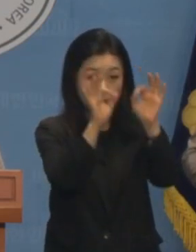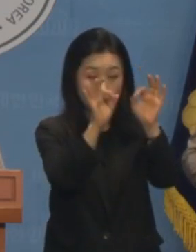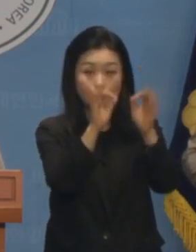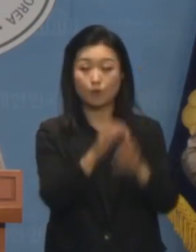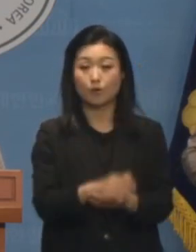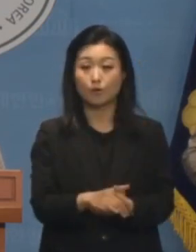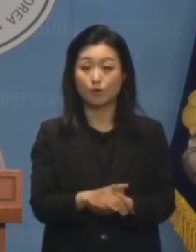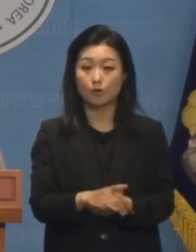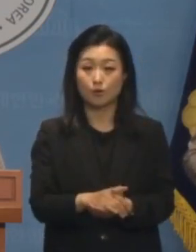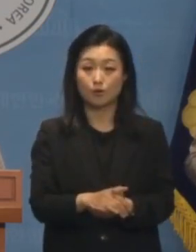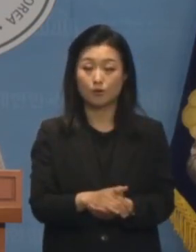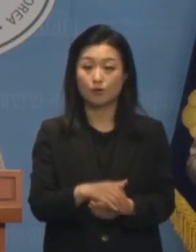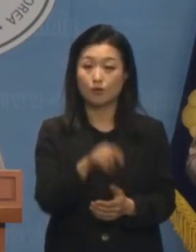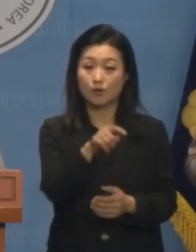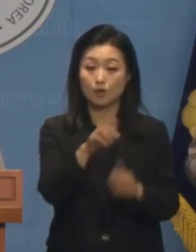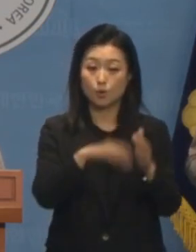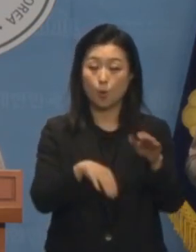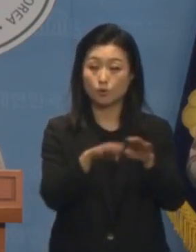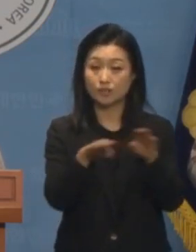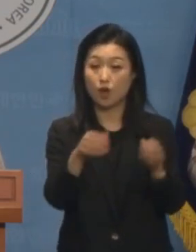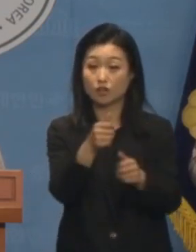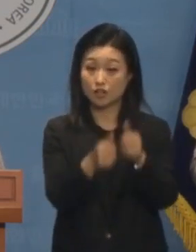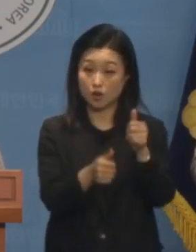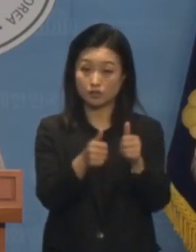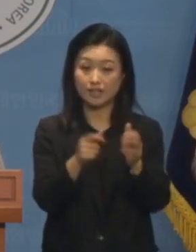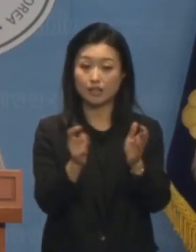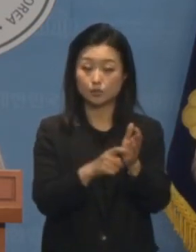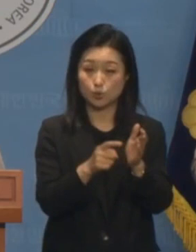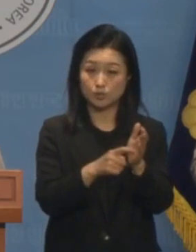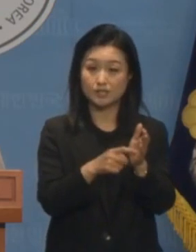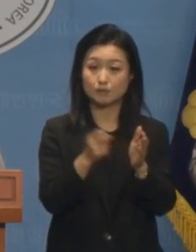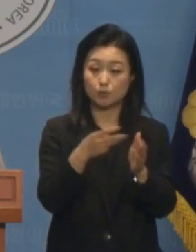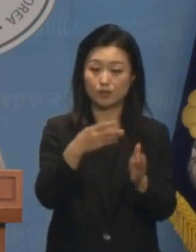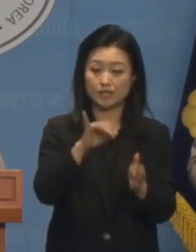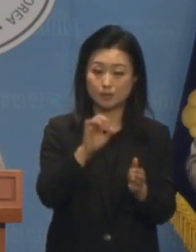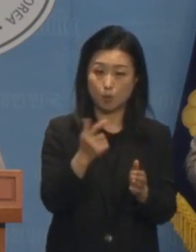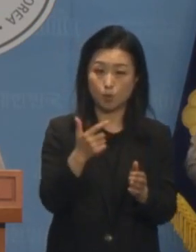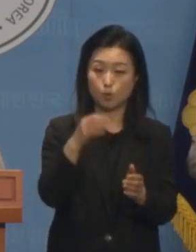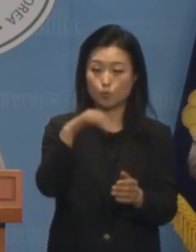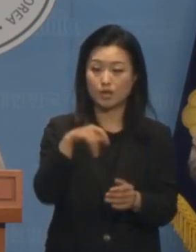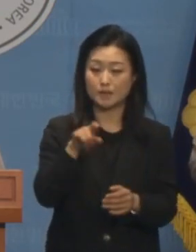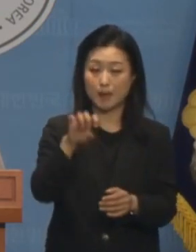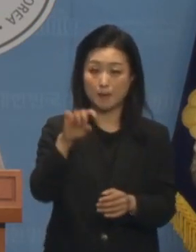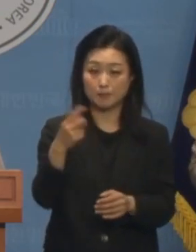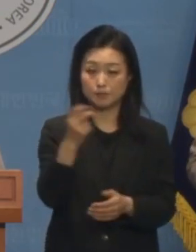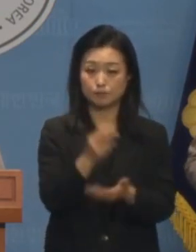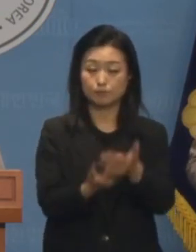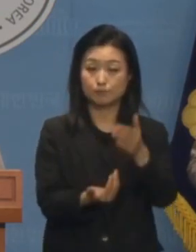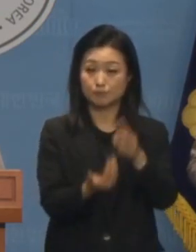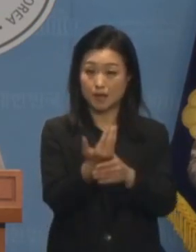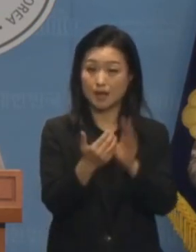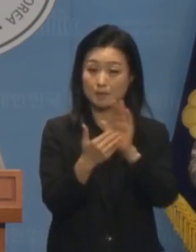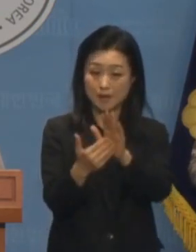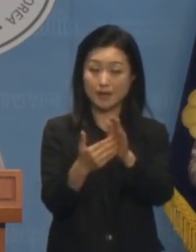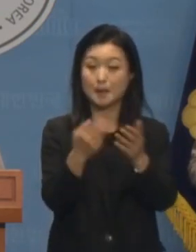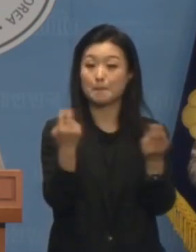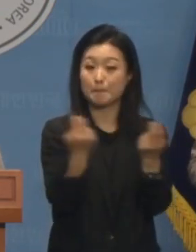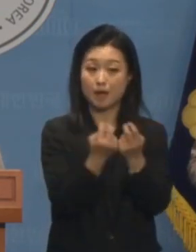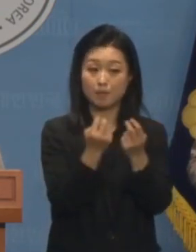차원으로 플랫폼 공정 경쟁 촉진 및 팀원 위메프 재발 방지를 위한 입법